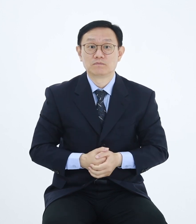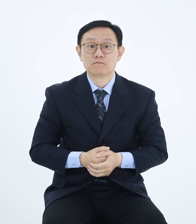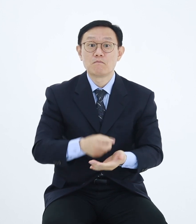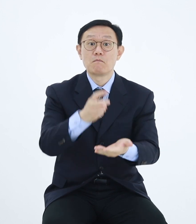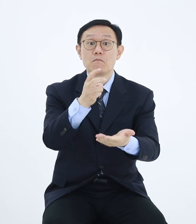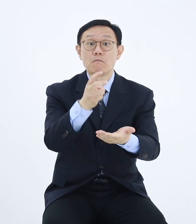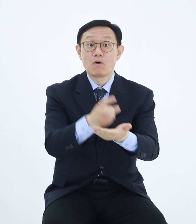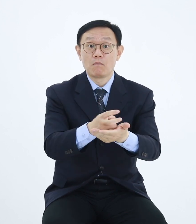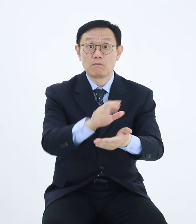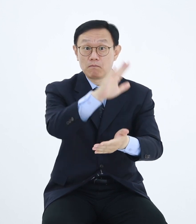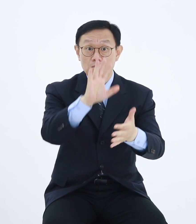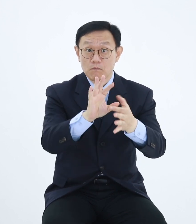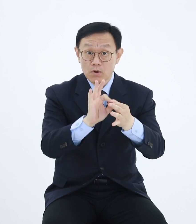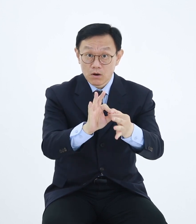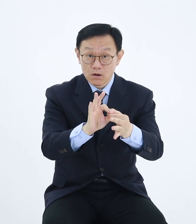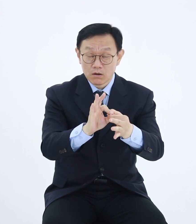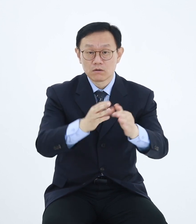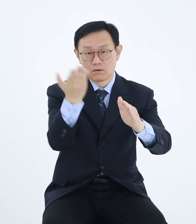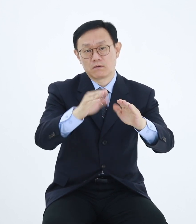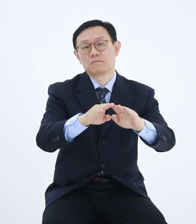법 앞에서는 누구나 평등합니다